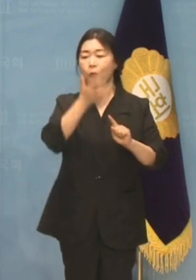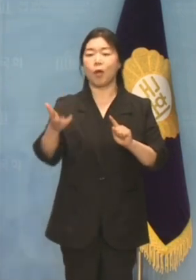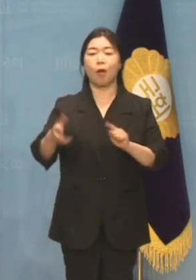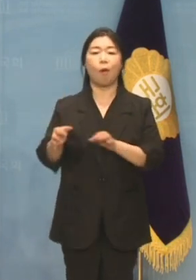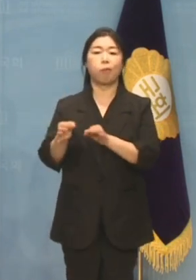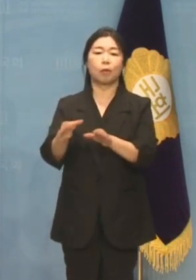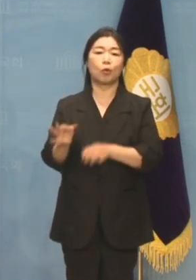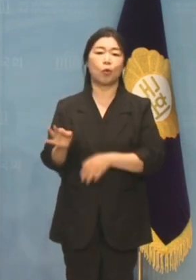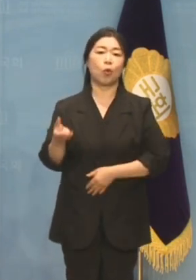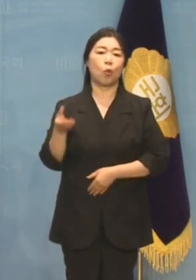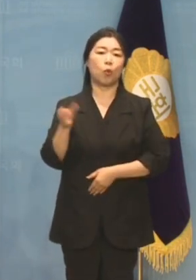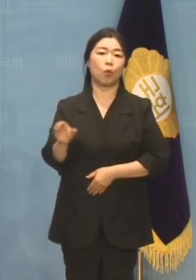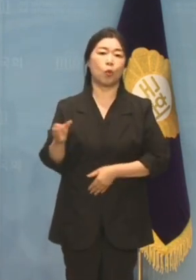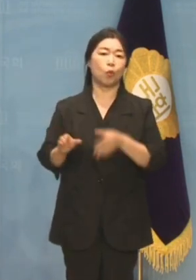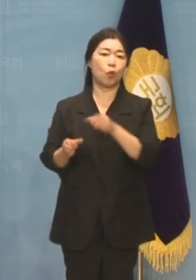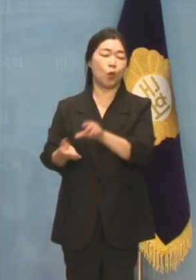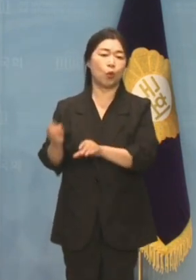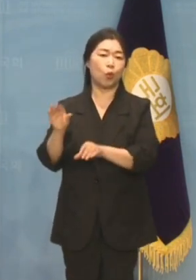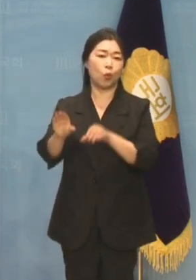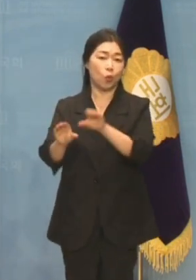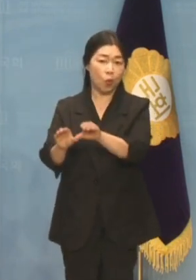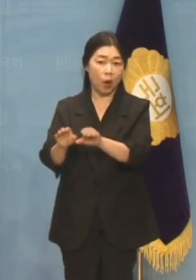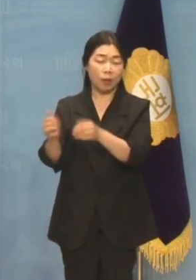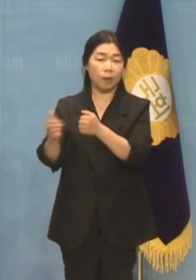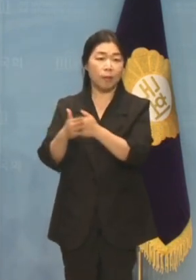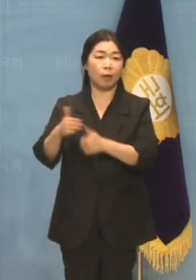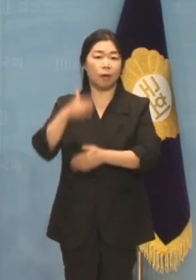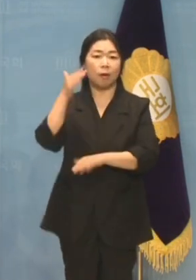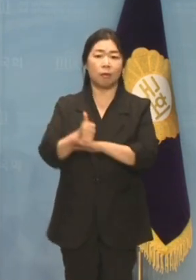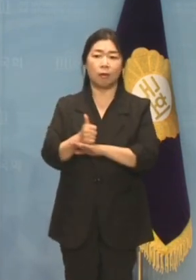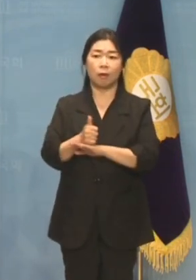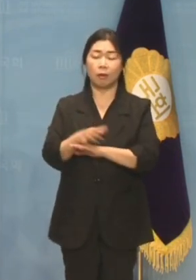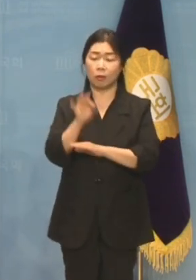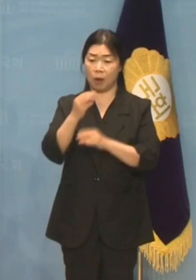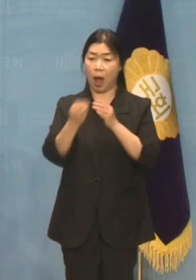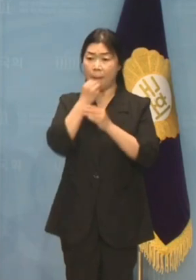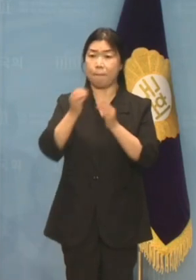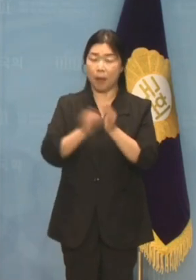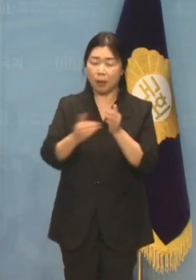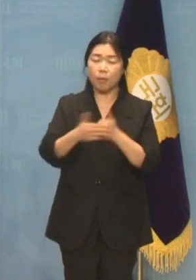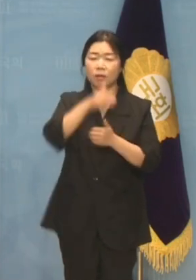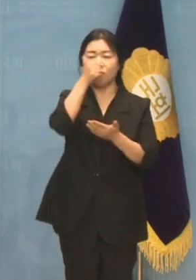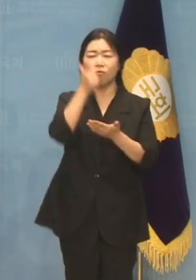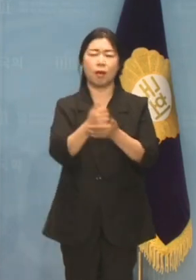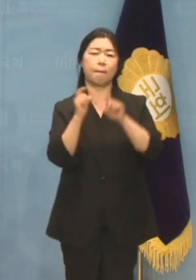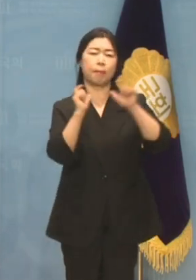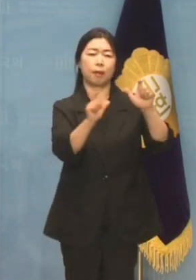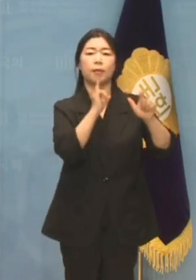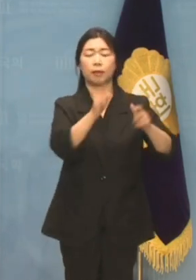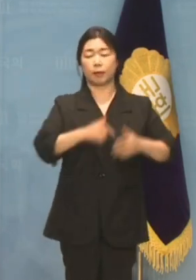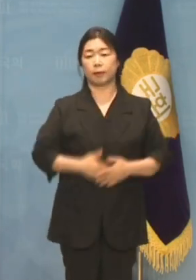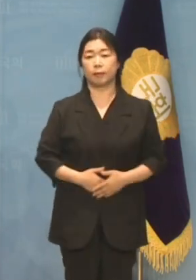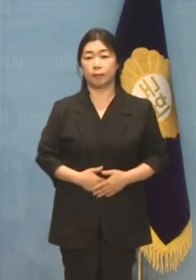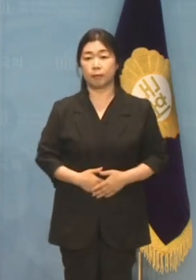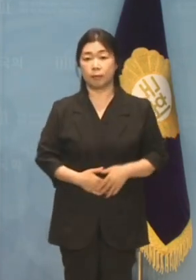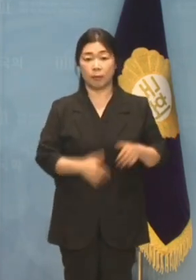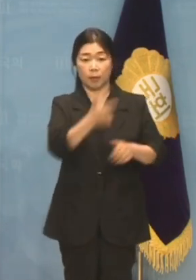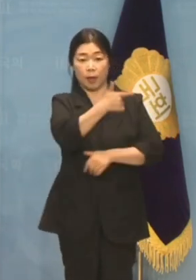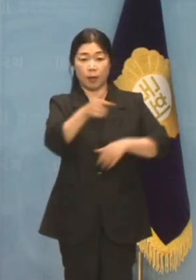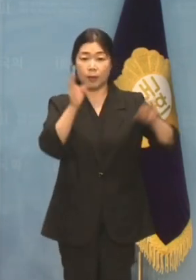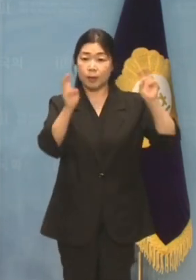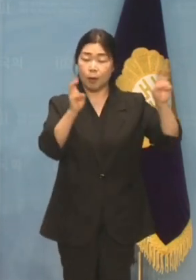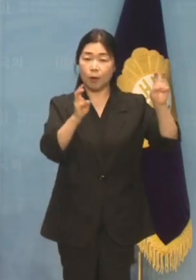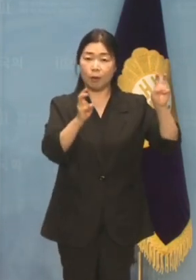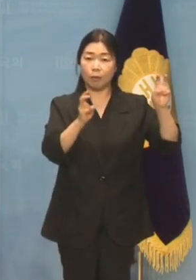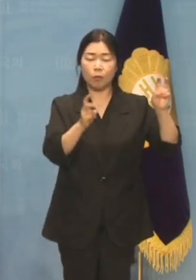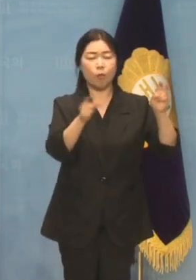불법 정치자금을 수수한 혐의로 유죄가 확정된 바 있습니다. 원조 대기업 로비 대가 불법